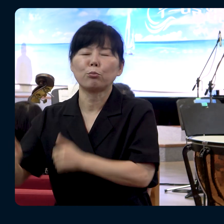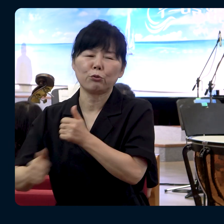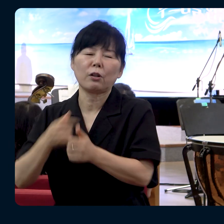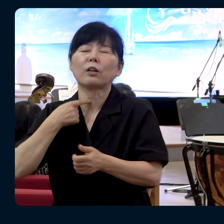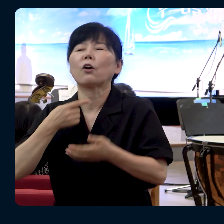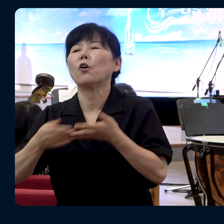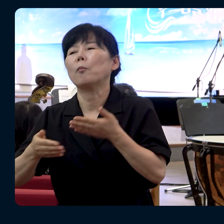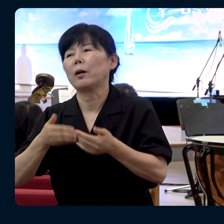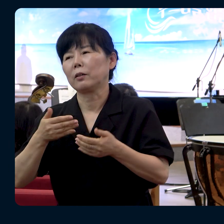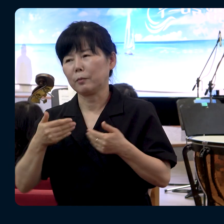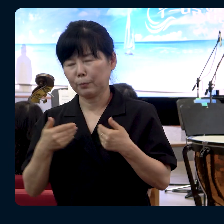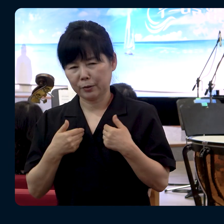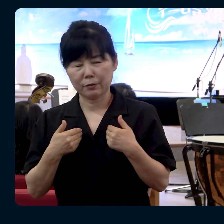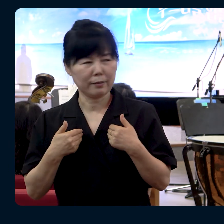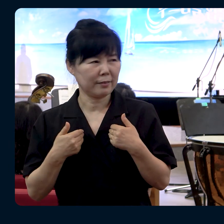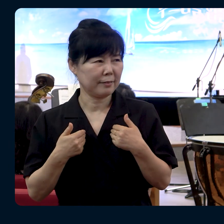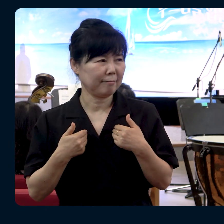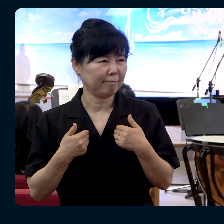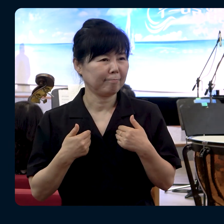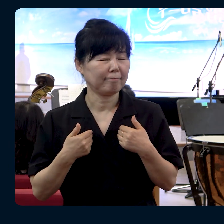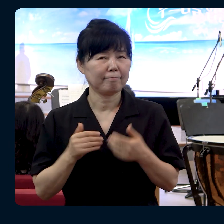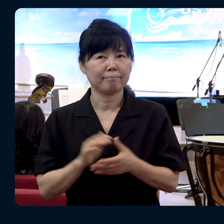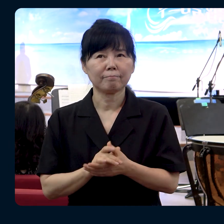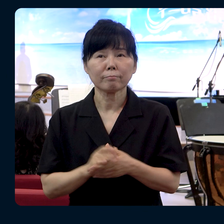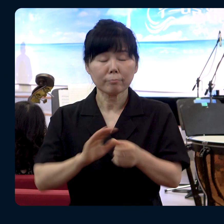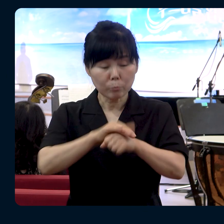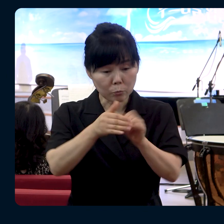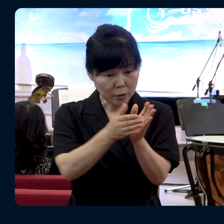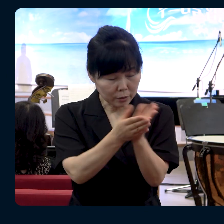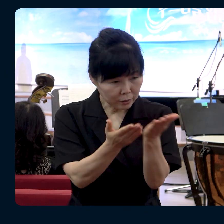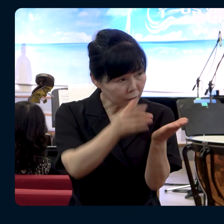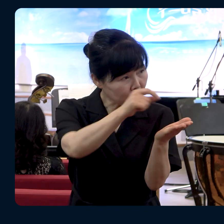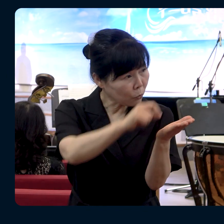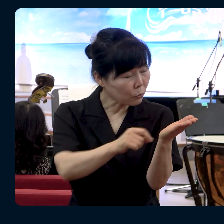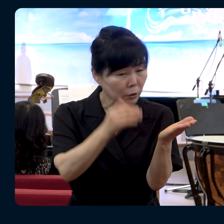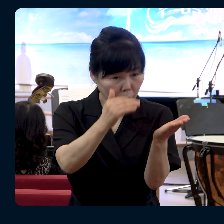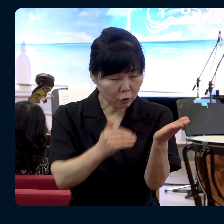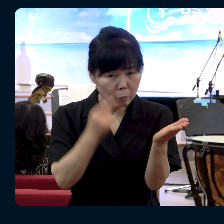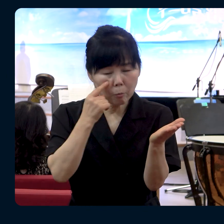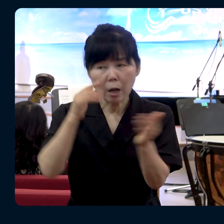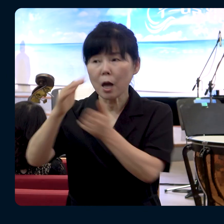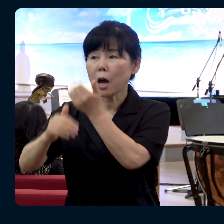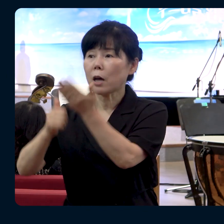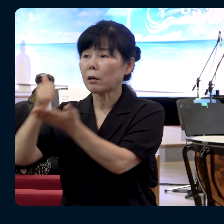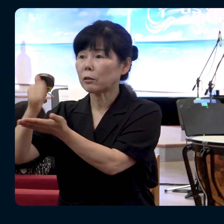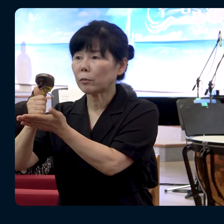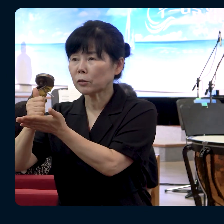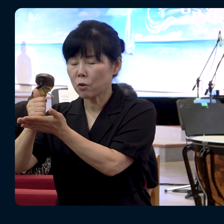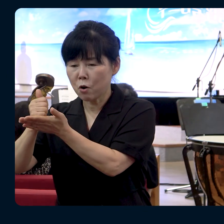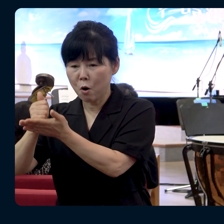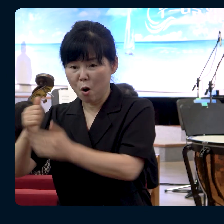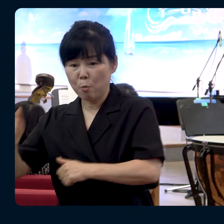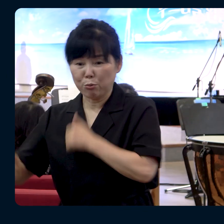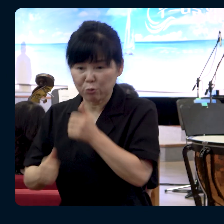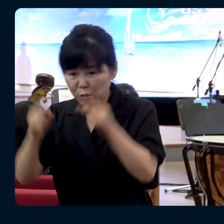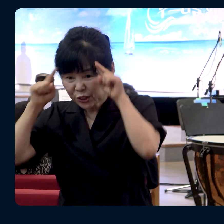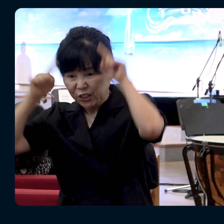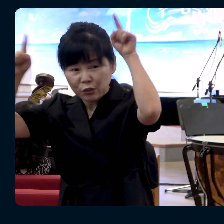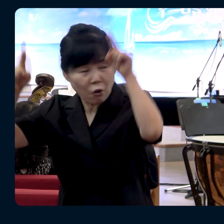좀 느낄 필요가 있어요. 성경에는 하나님이 분노하신다라는 표현들이 많이